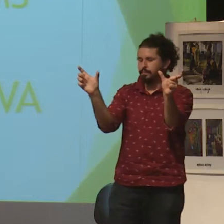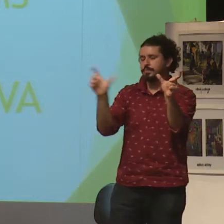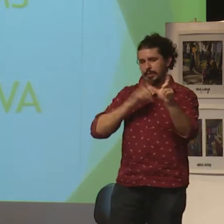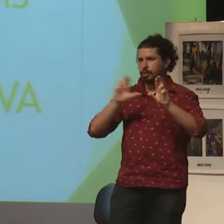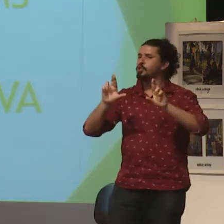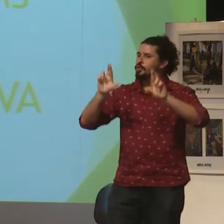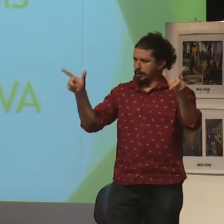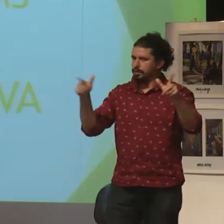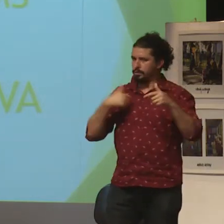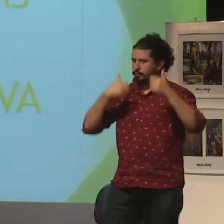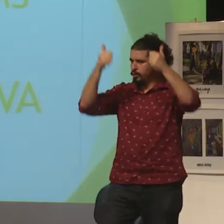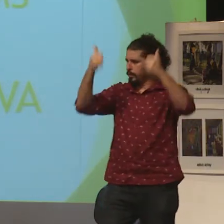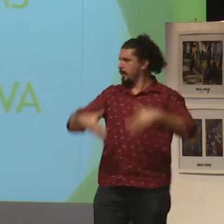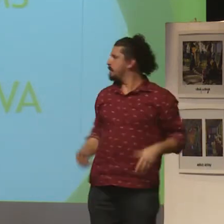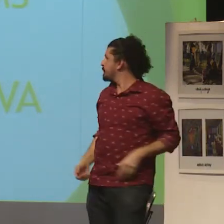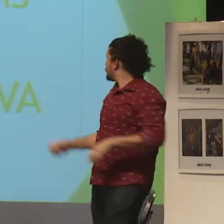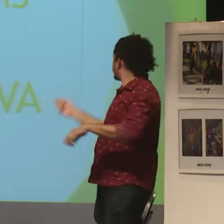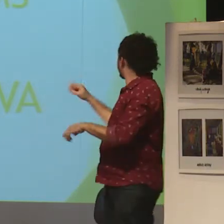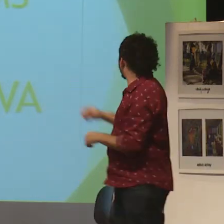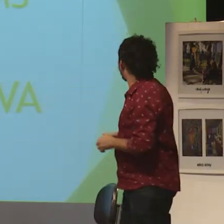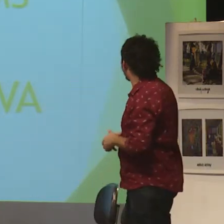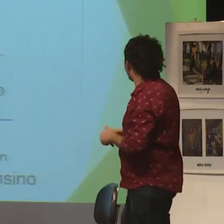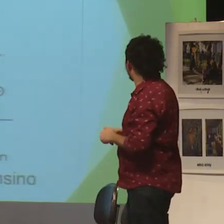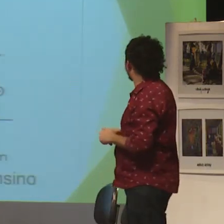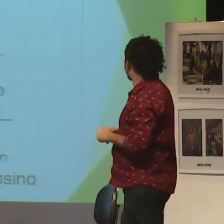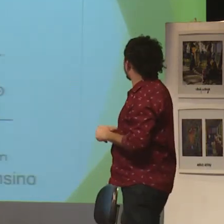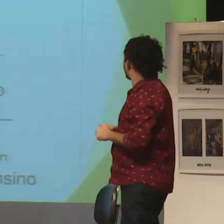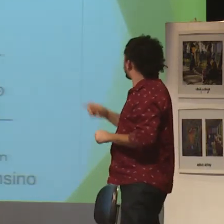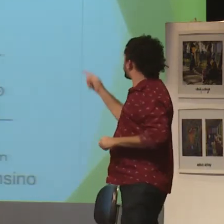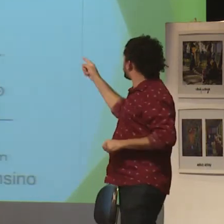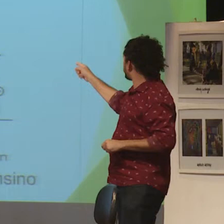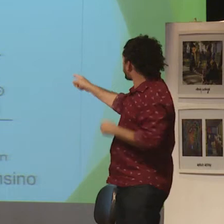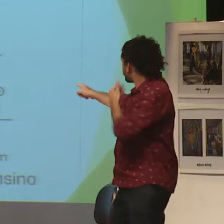e a AVA. São duas plataformas diferentes que eu vou estar falando para vocês.